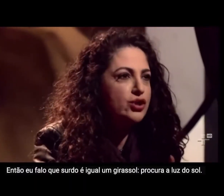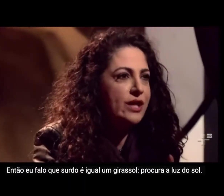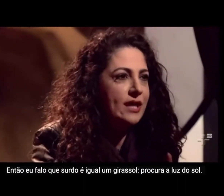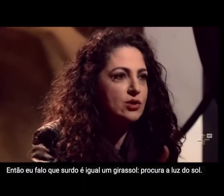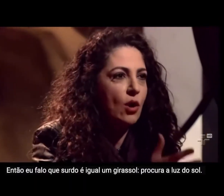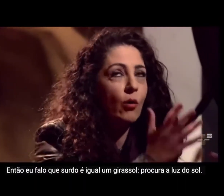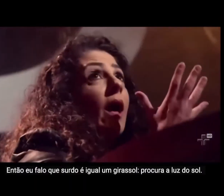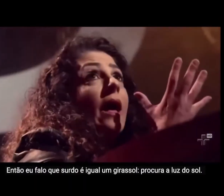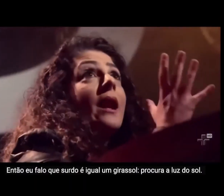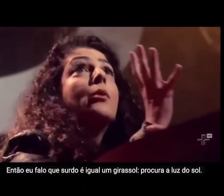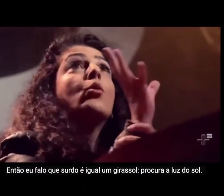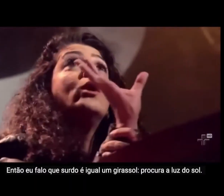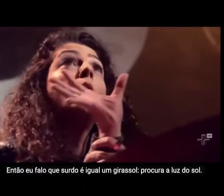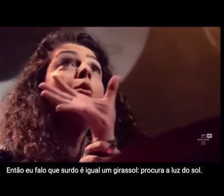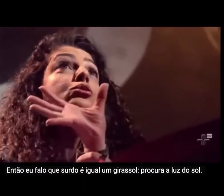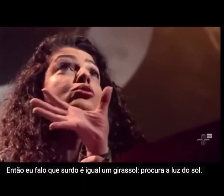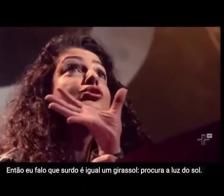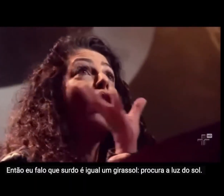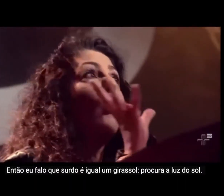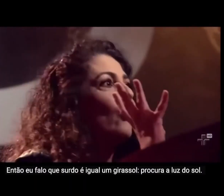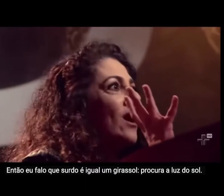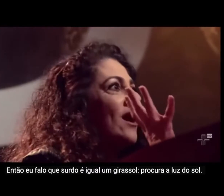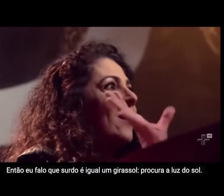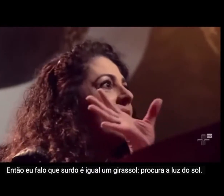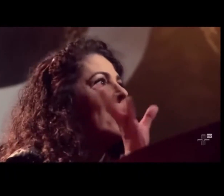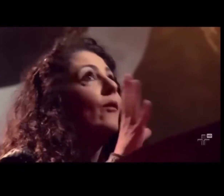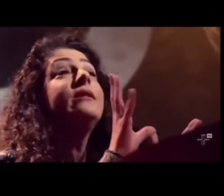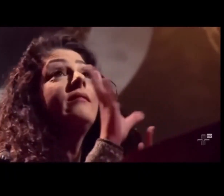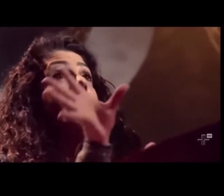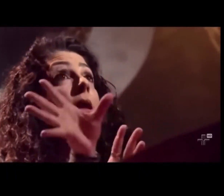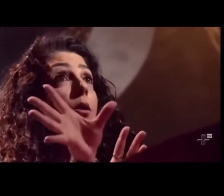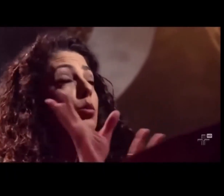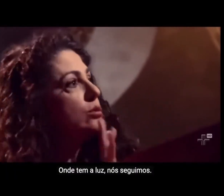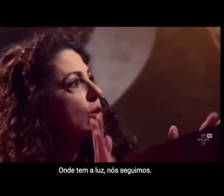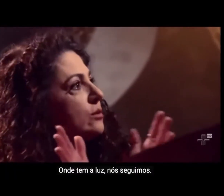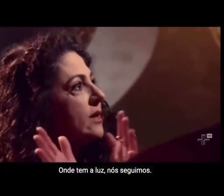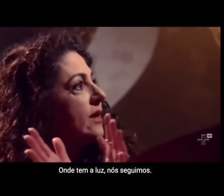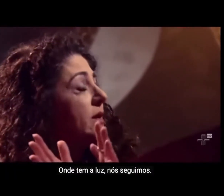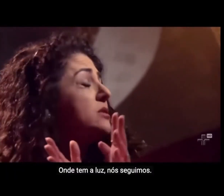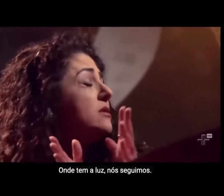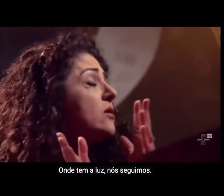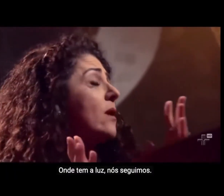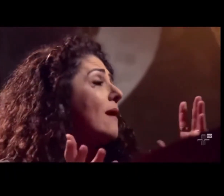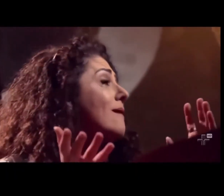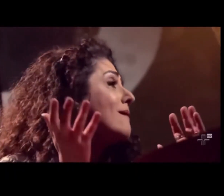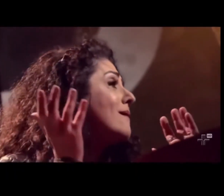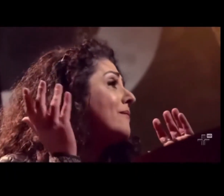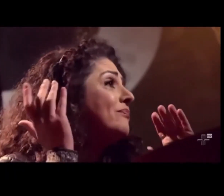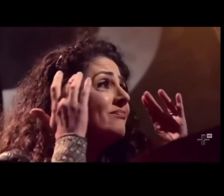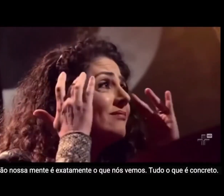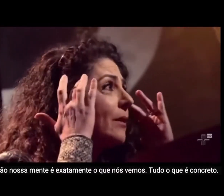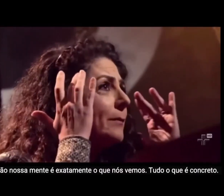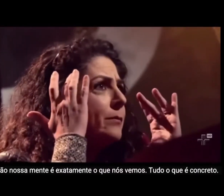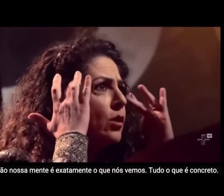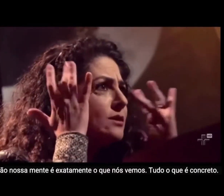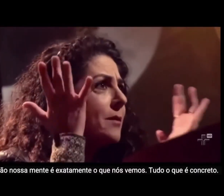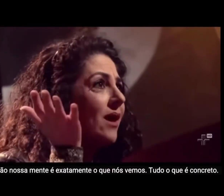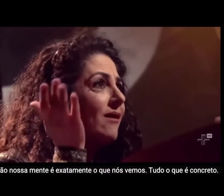ao girassol. Ela procura a luz do sol. Onde tem a luz, nós seguimos. Então, a nossa